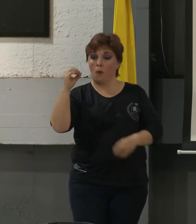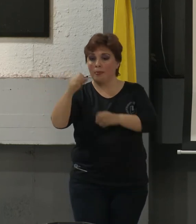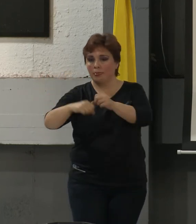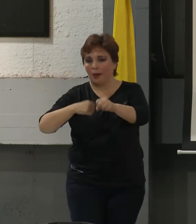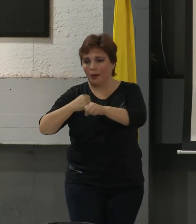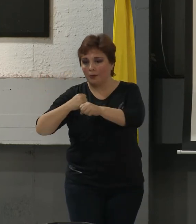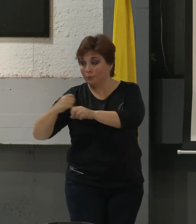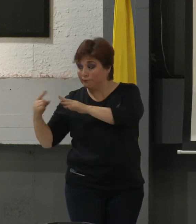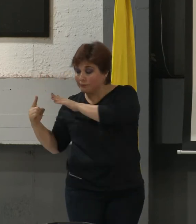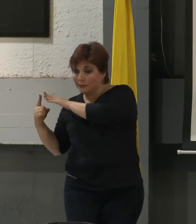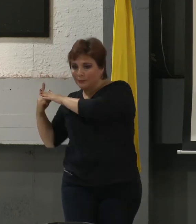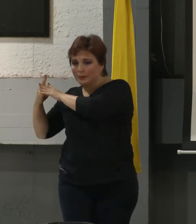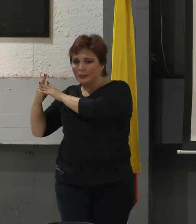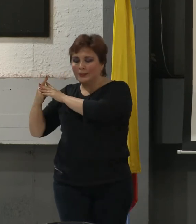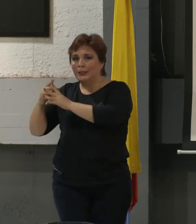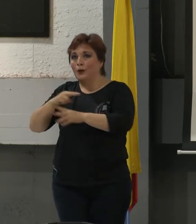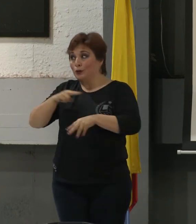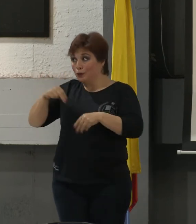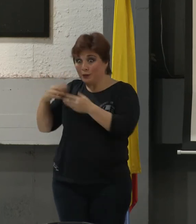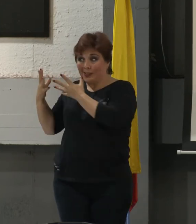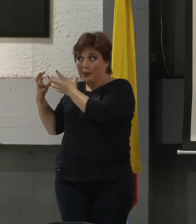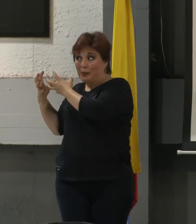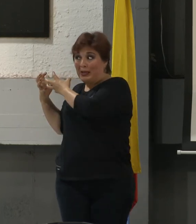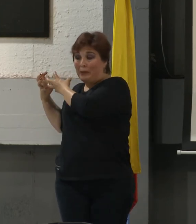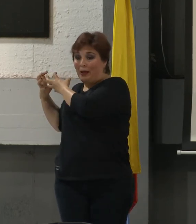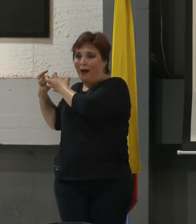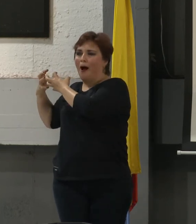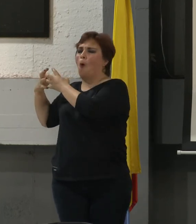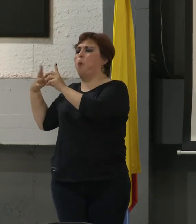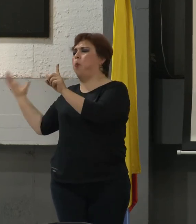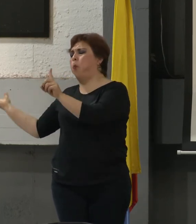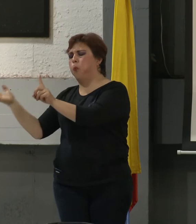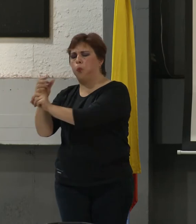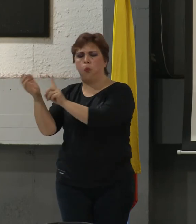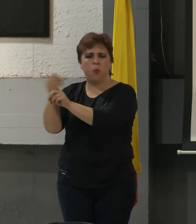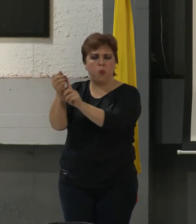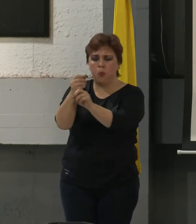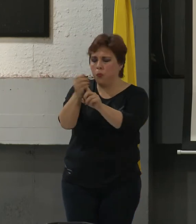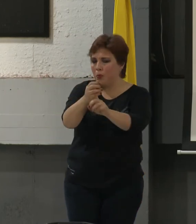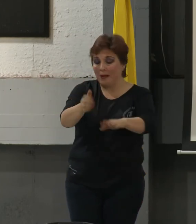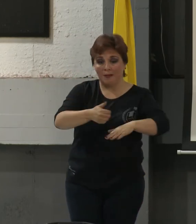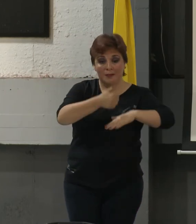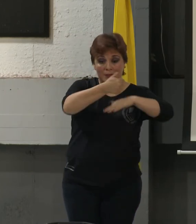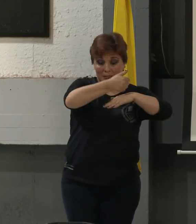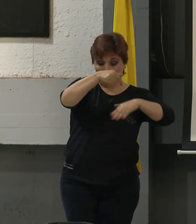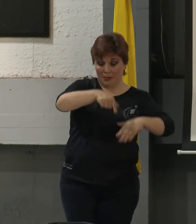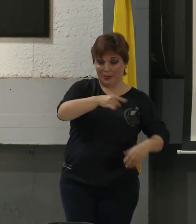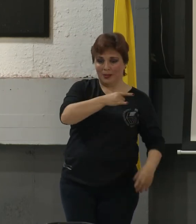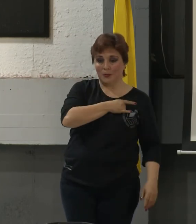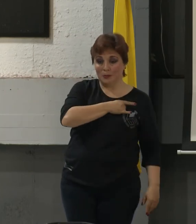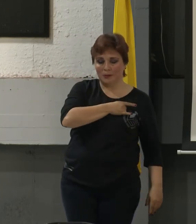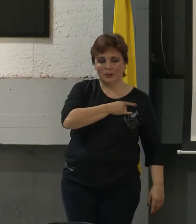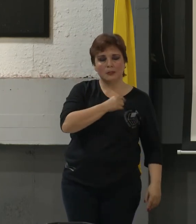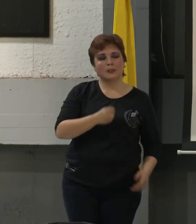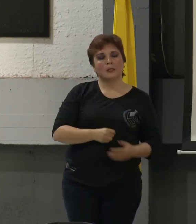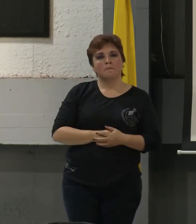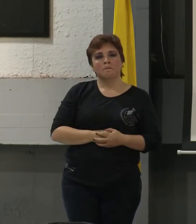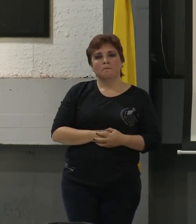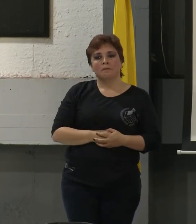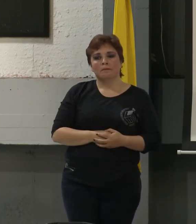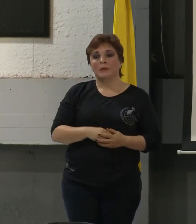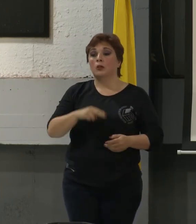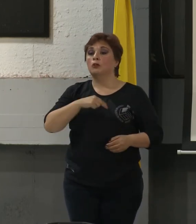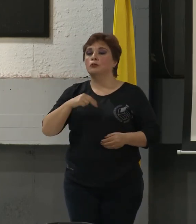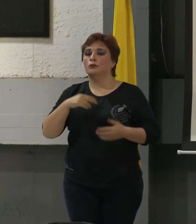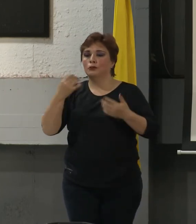expectativas se han cumplido la licenciatura en educación especial de la universidad pedagógica nacional cuente actualmente con registro calificado